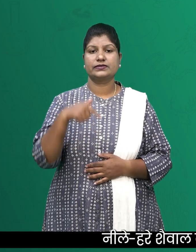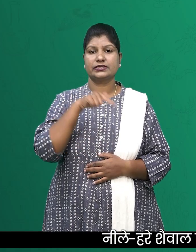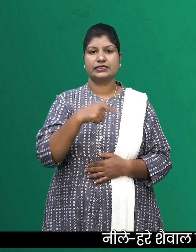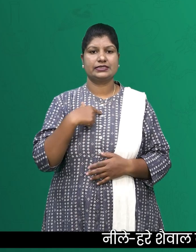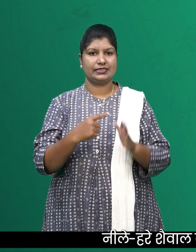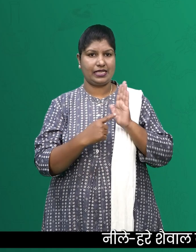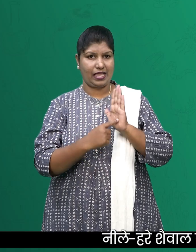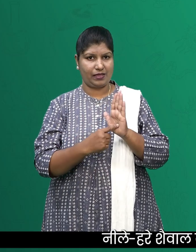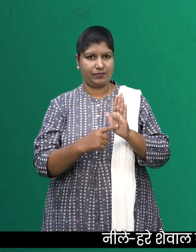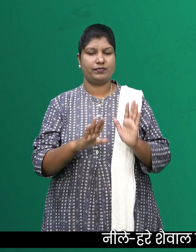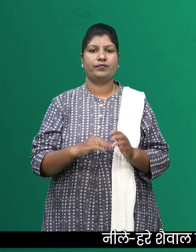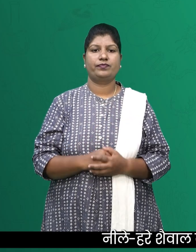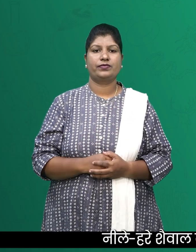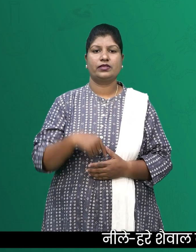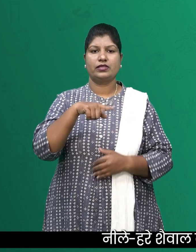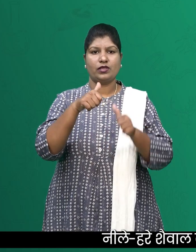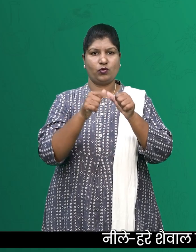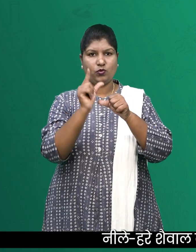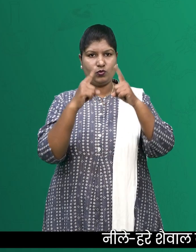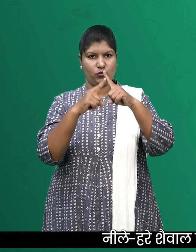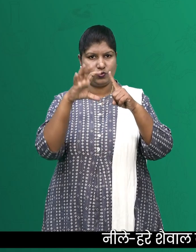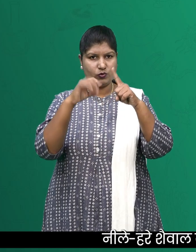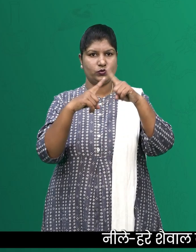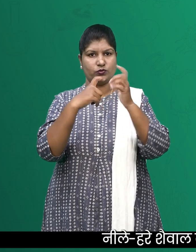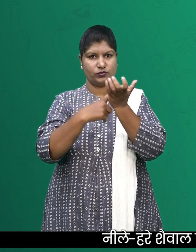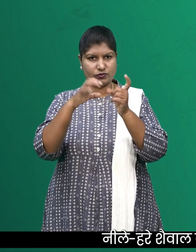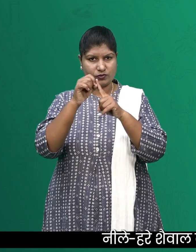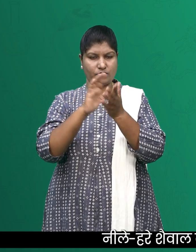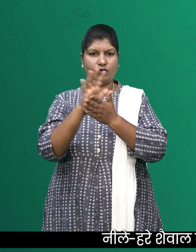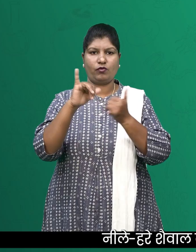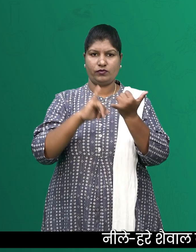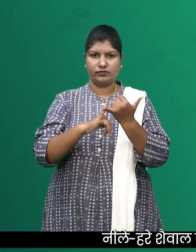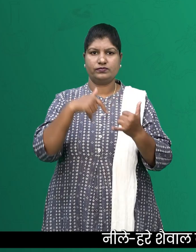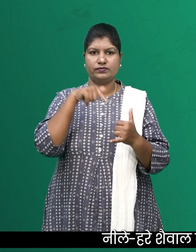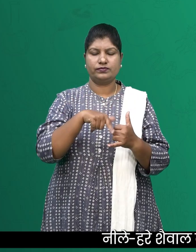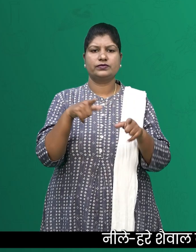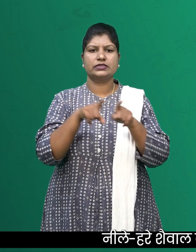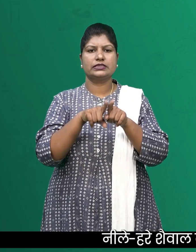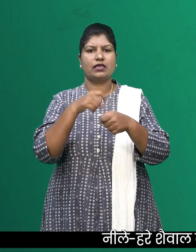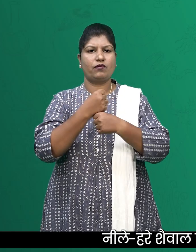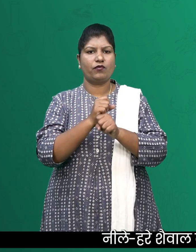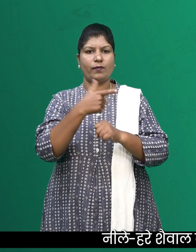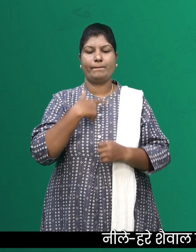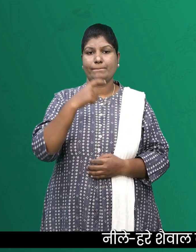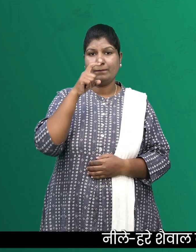नीले हरे शैवाल के रूप में स्वस्थ जीवों की उपस्थिति ने